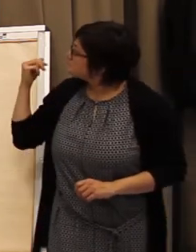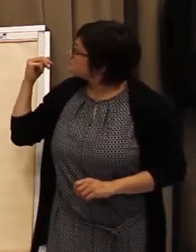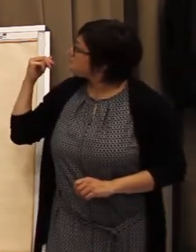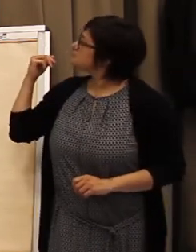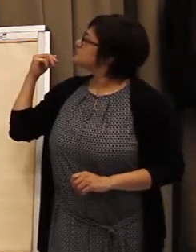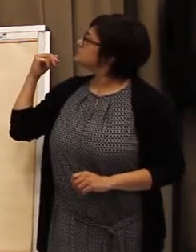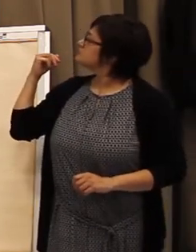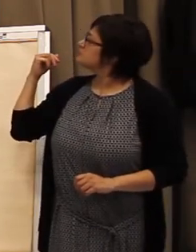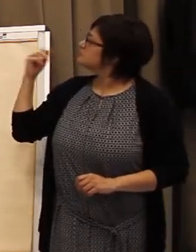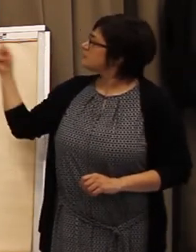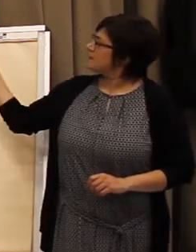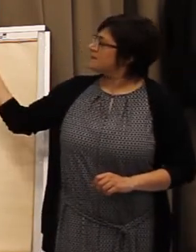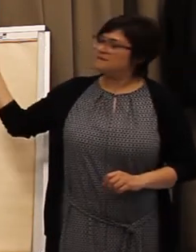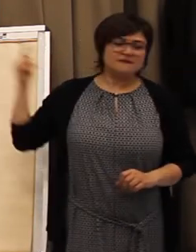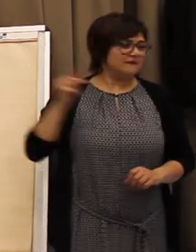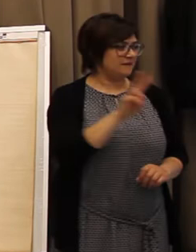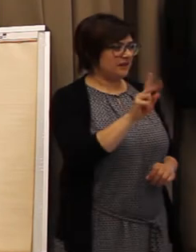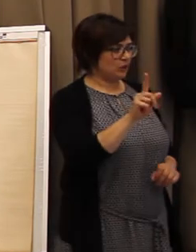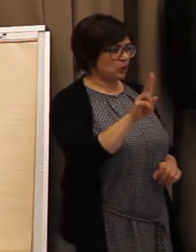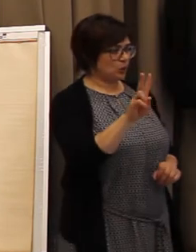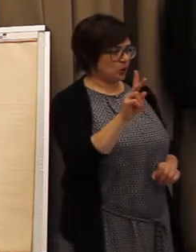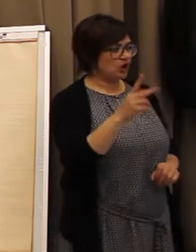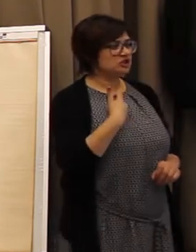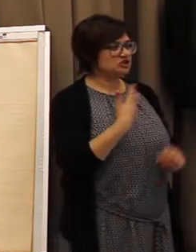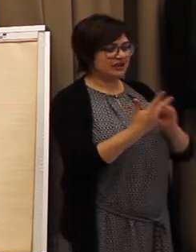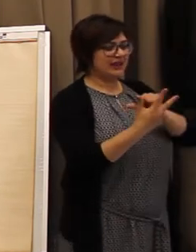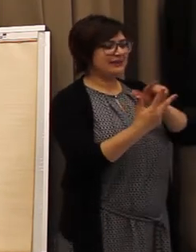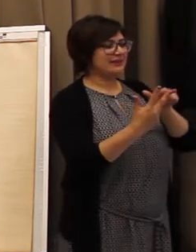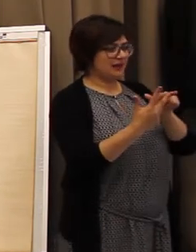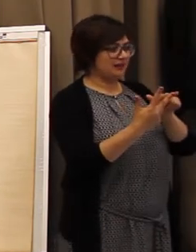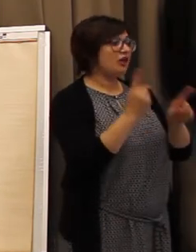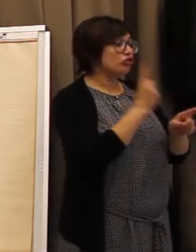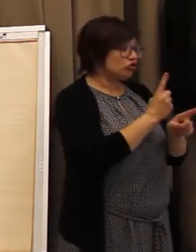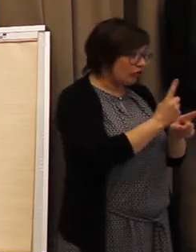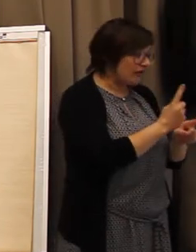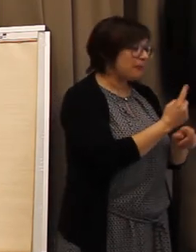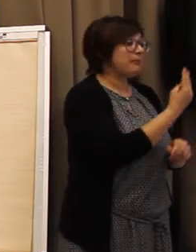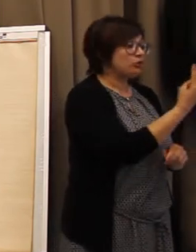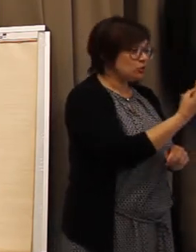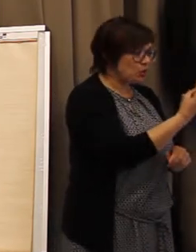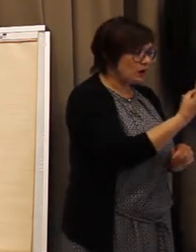questa tre cromosoma invece di due.